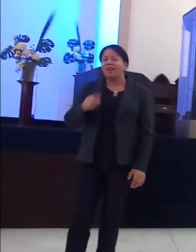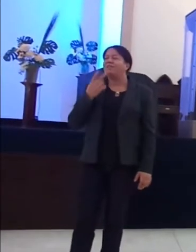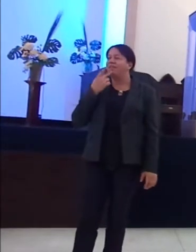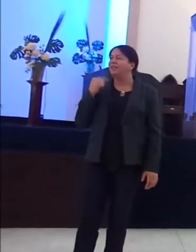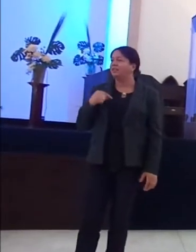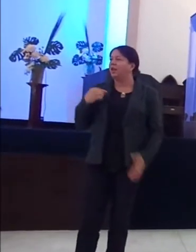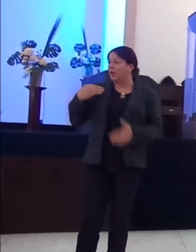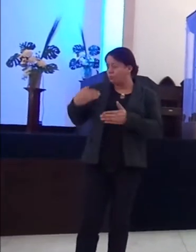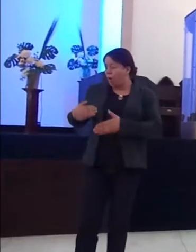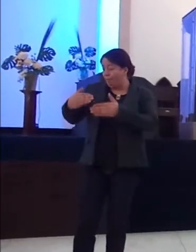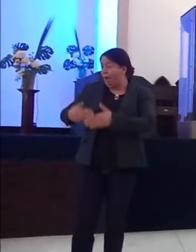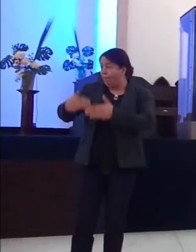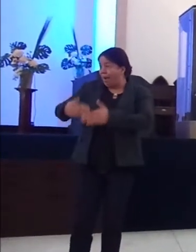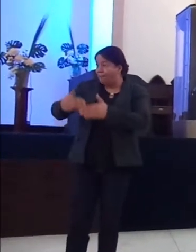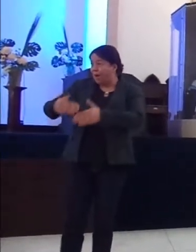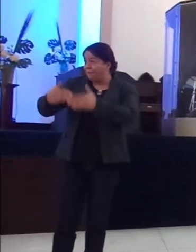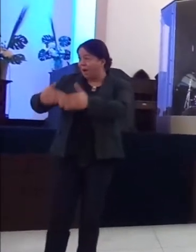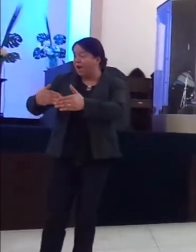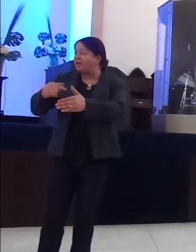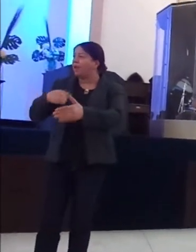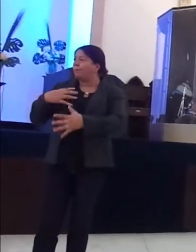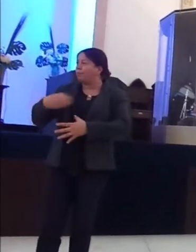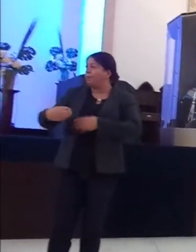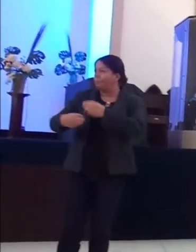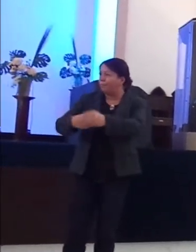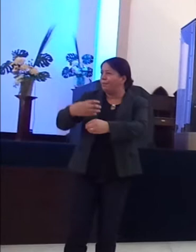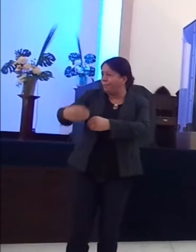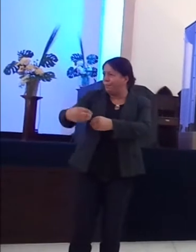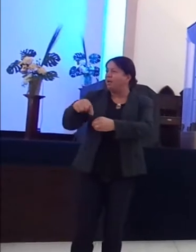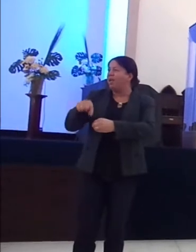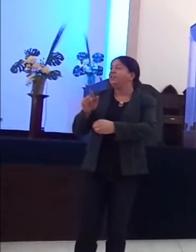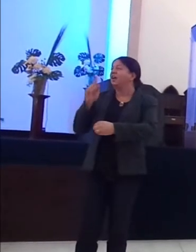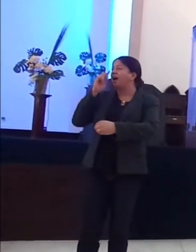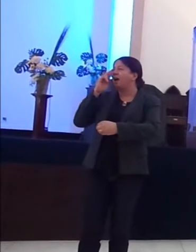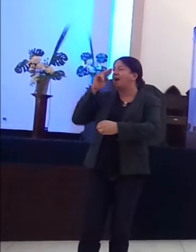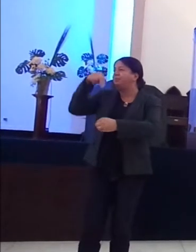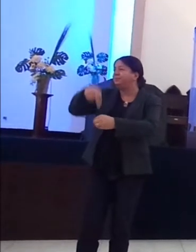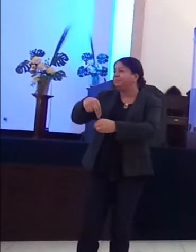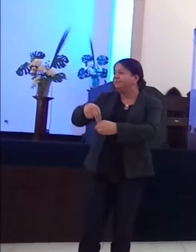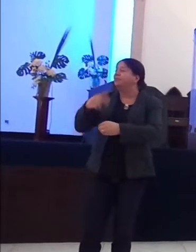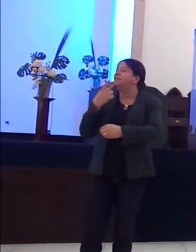citada como descendente de Jesus.